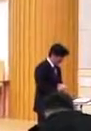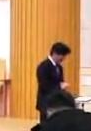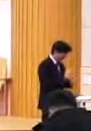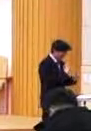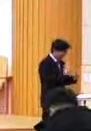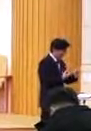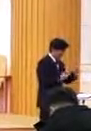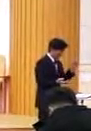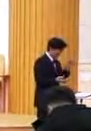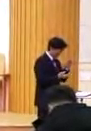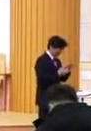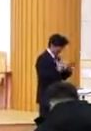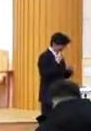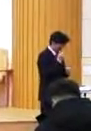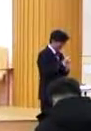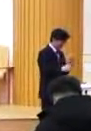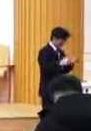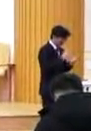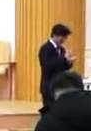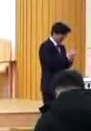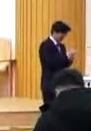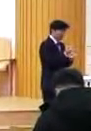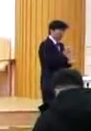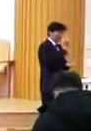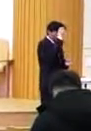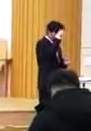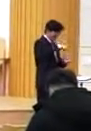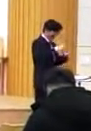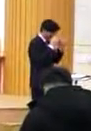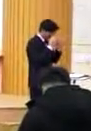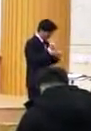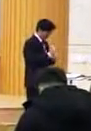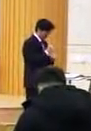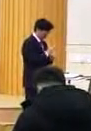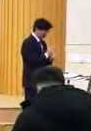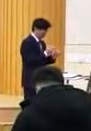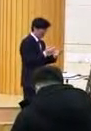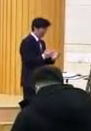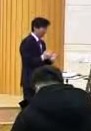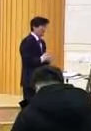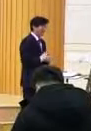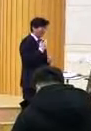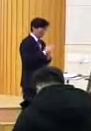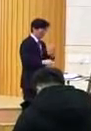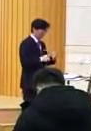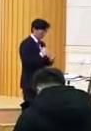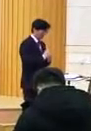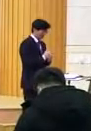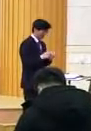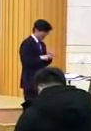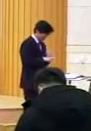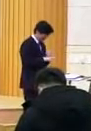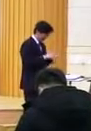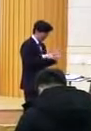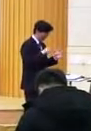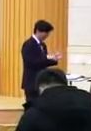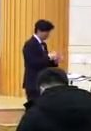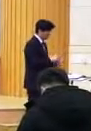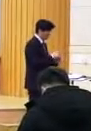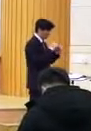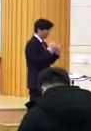전능하신 아버지 하나님, 온 우주 만물을 창조하시고 하나님의 섭리 가운데에